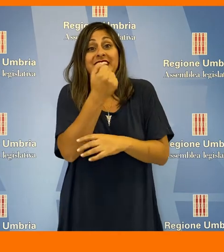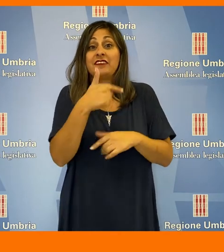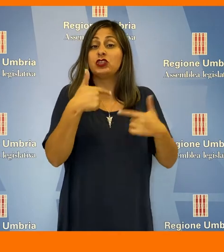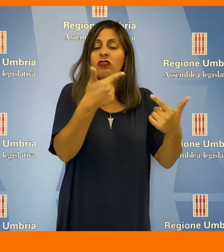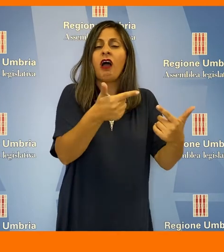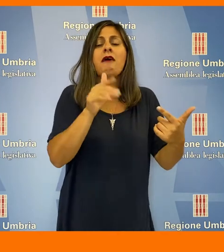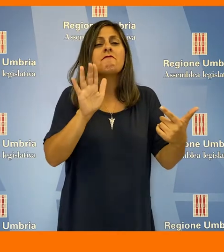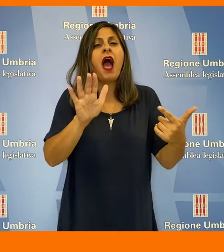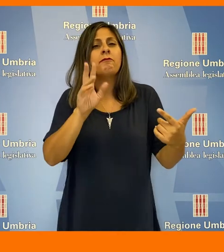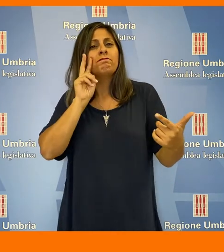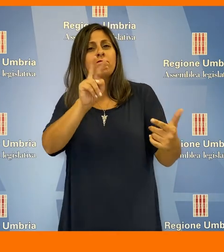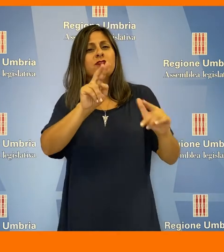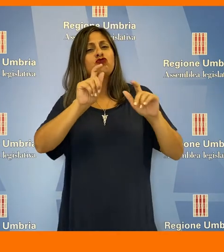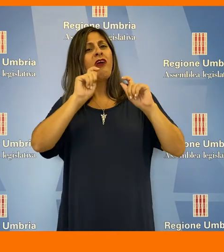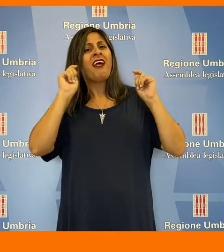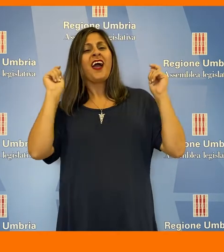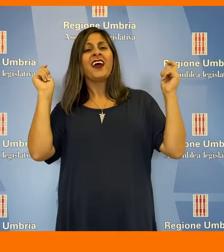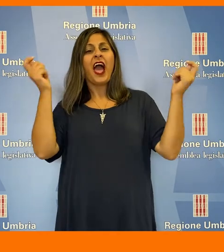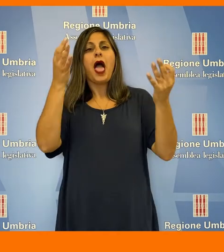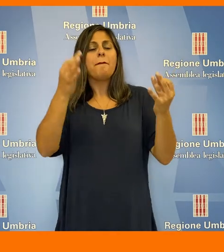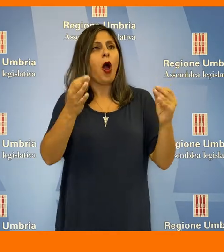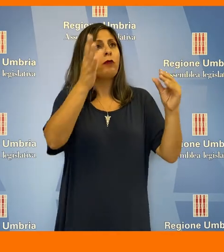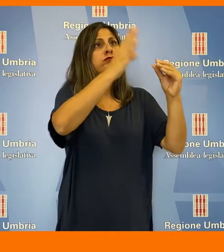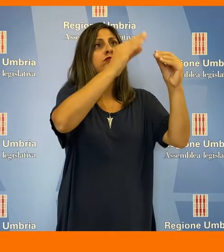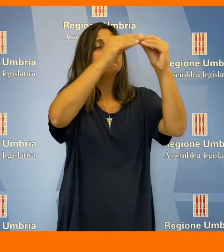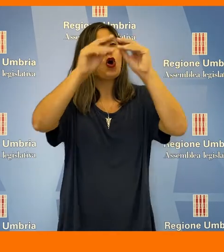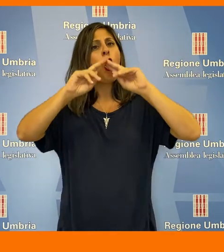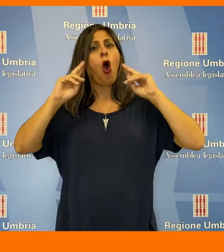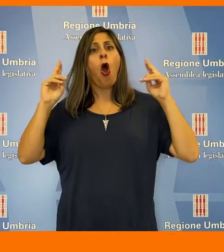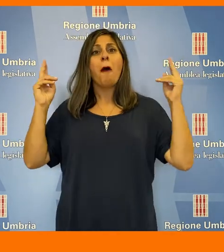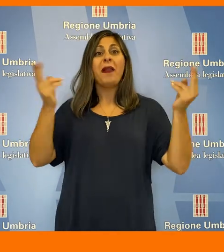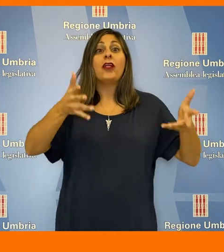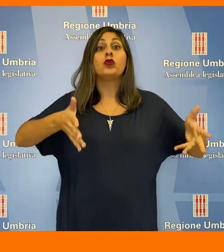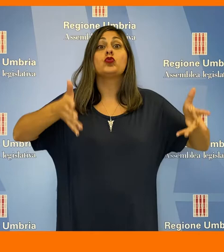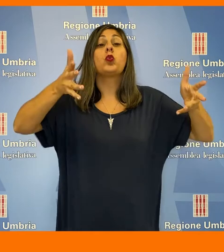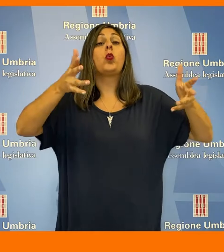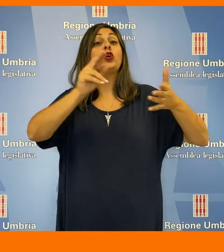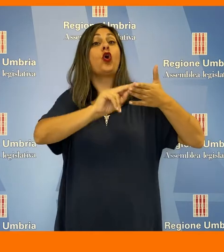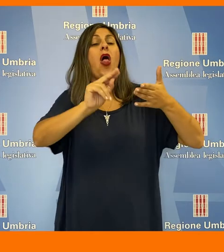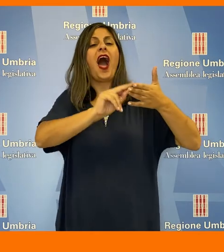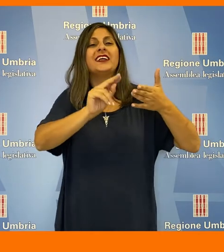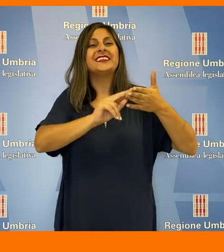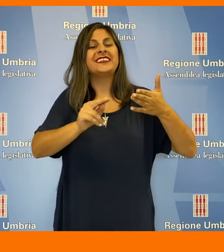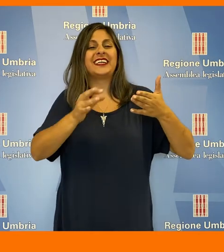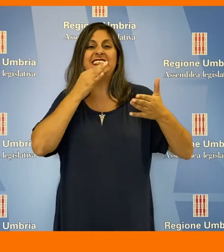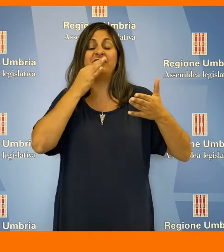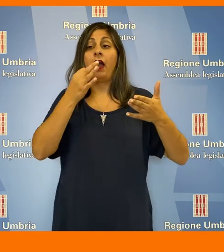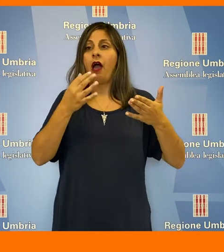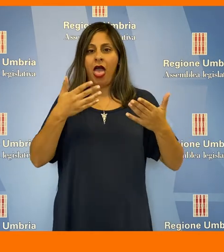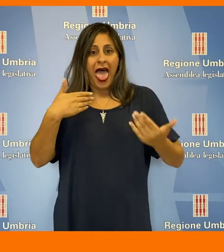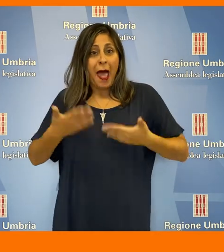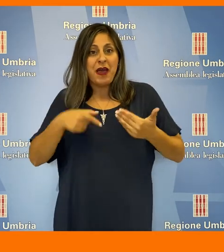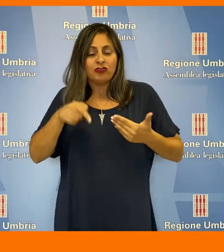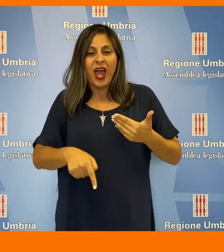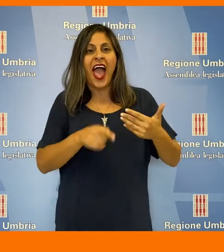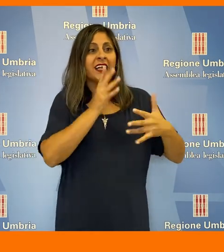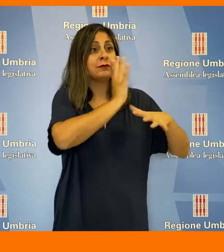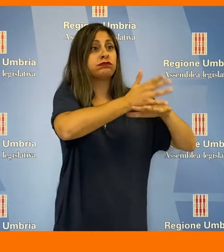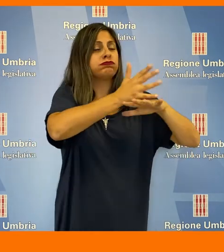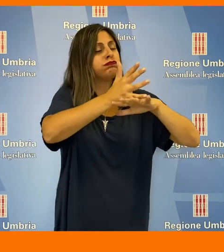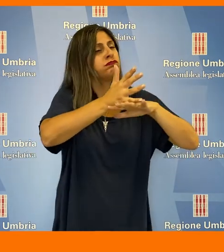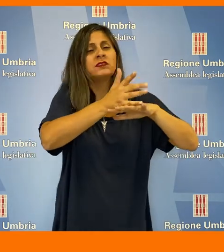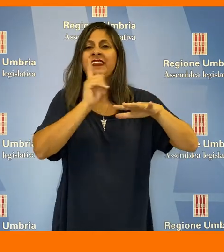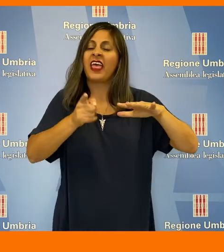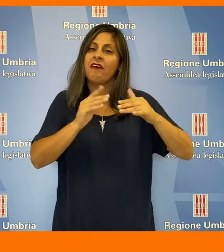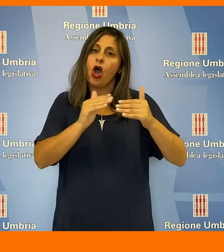manca una visione complessiva sul processo di adeguamento delle strutture scolastiche che vada anche oltre la situazione